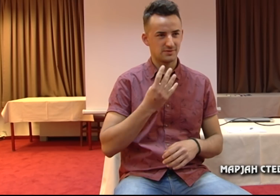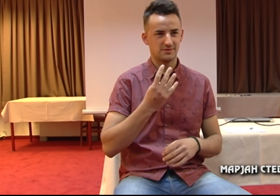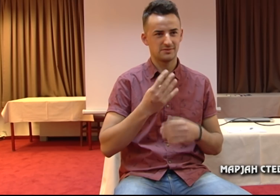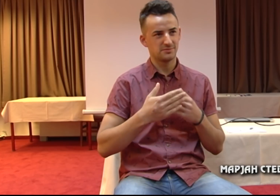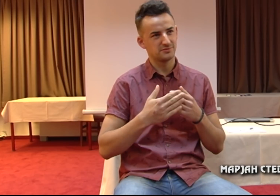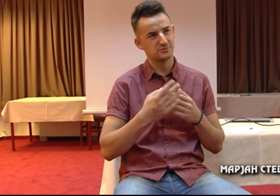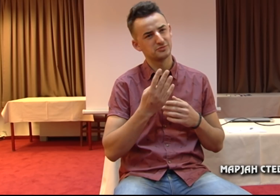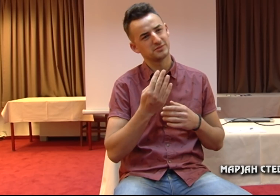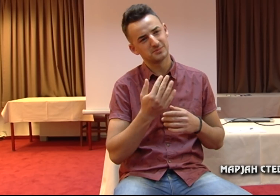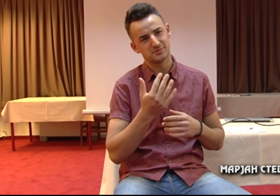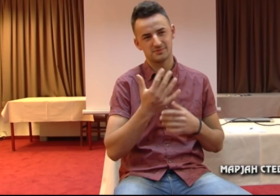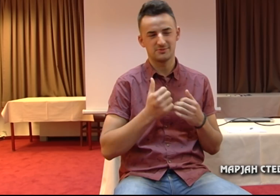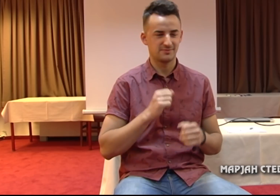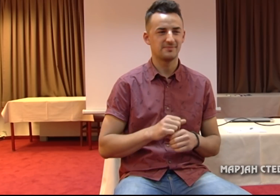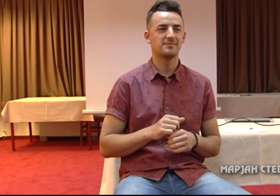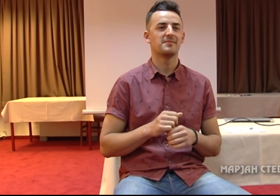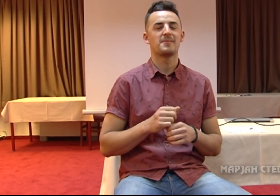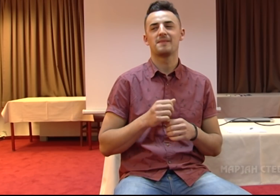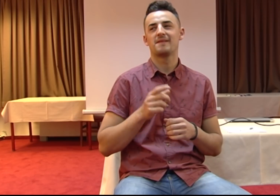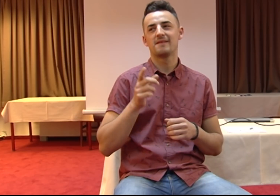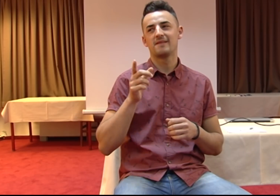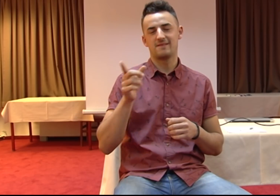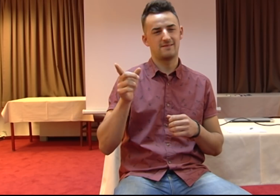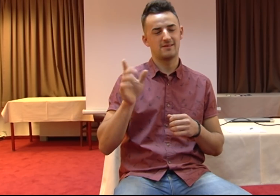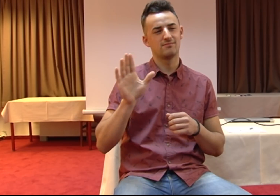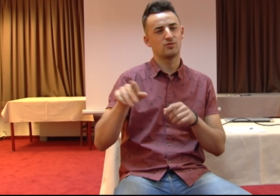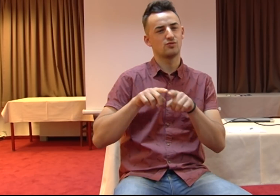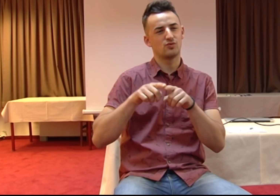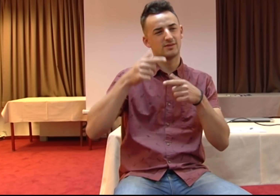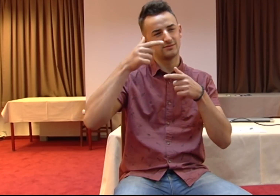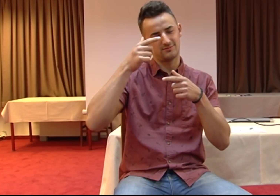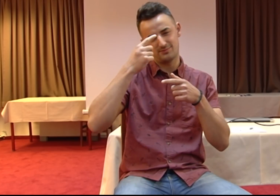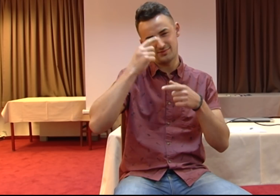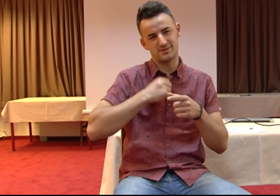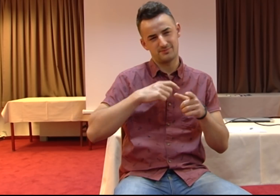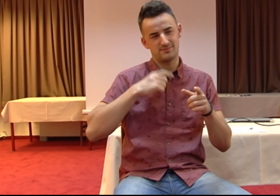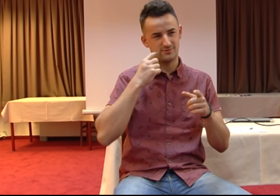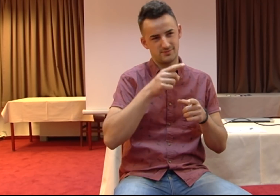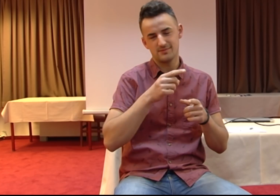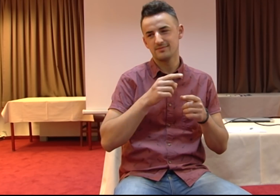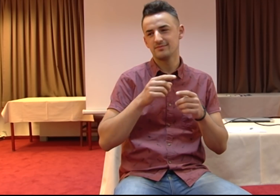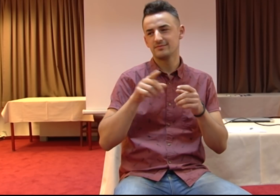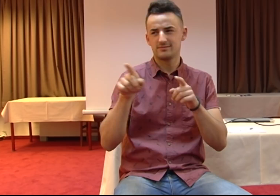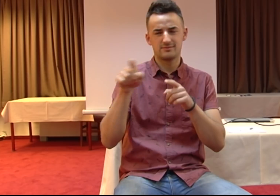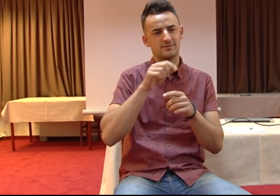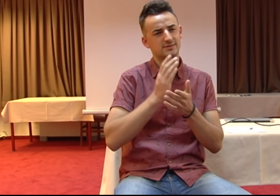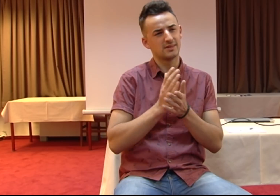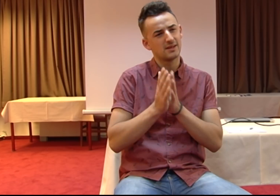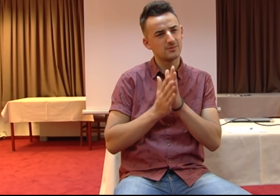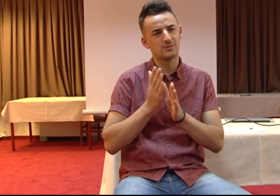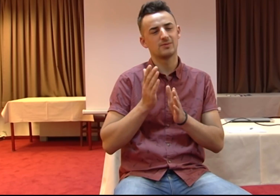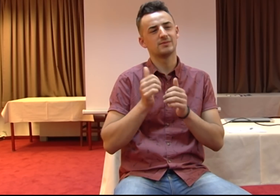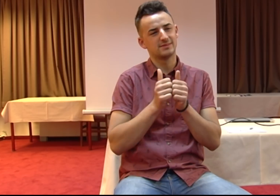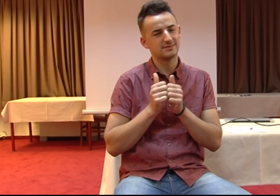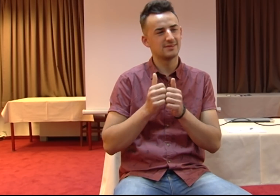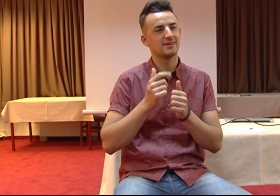но имав отпор кон Библијата. Не ја прифаќав и си велев. Што ке ми е тоа? Сакам да разговарам на тие теми,